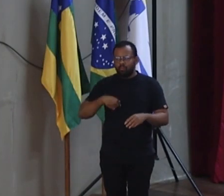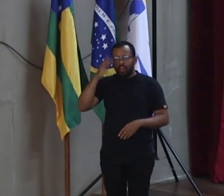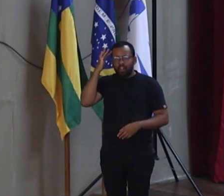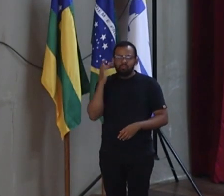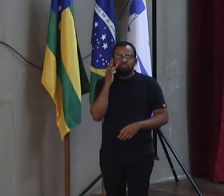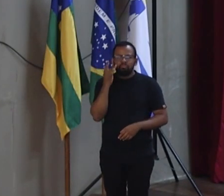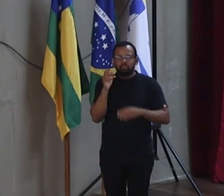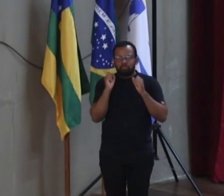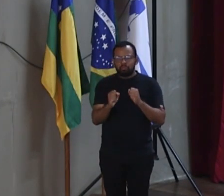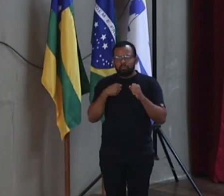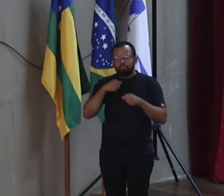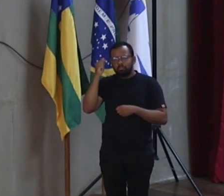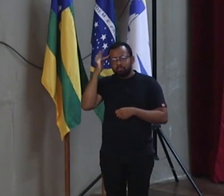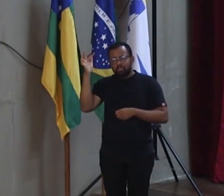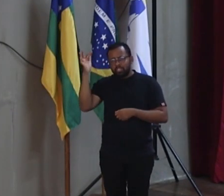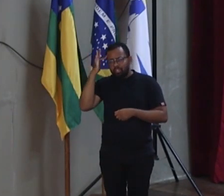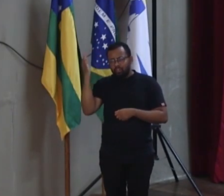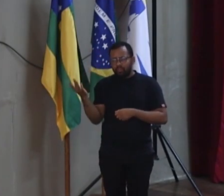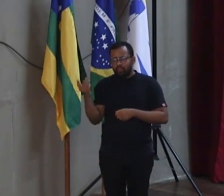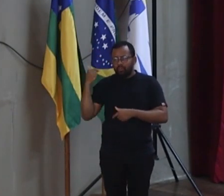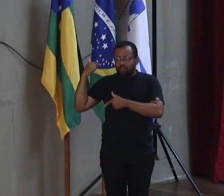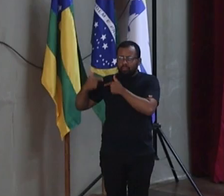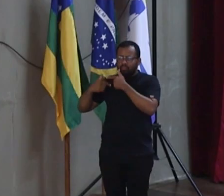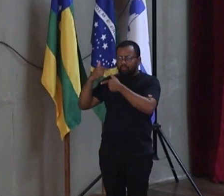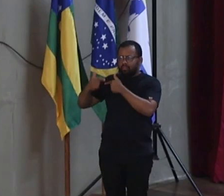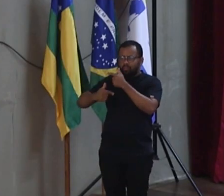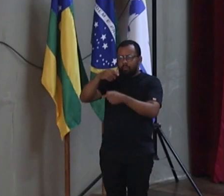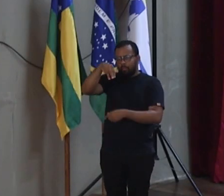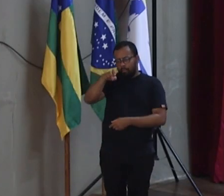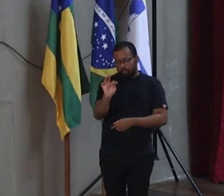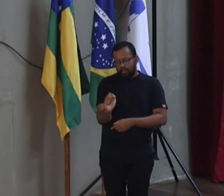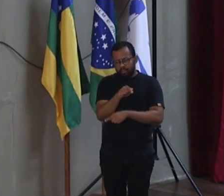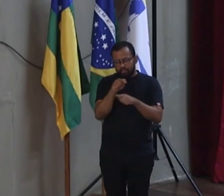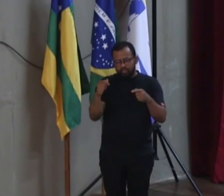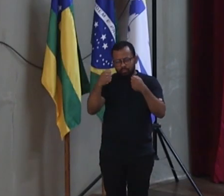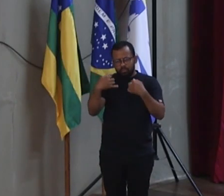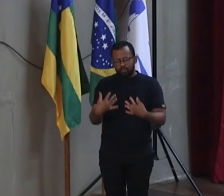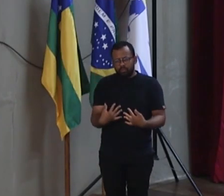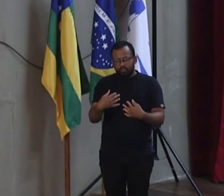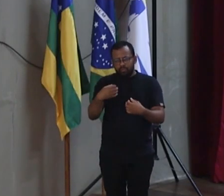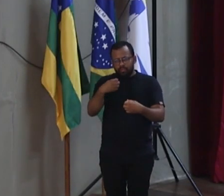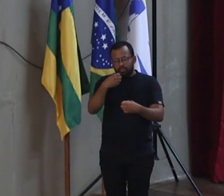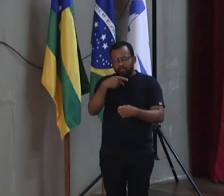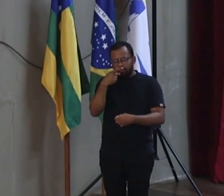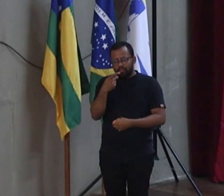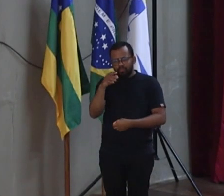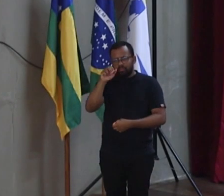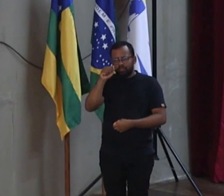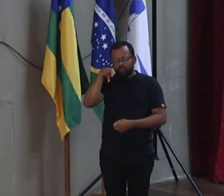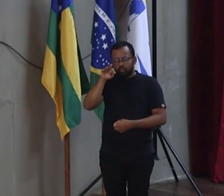talvez em termos de, acho que pensando muito na geração neta que você mencionou, falando de Antônio